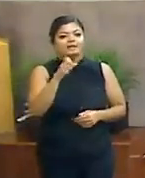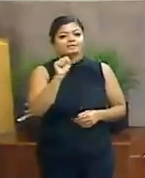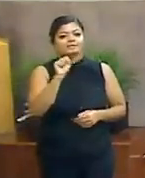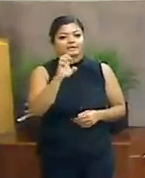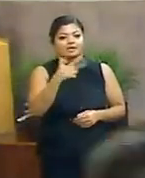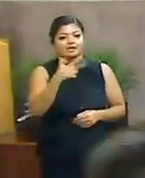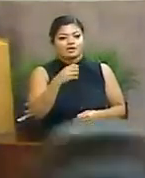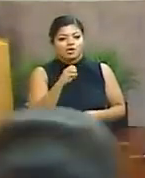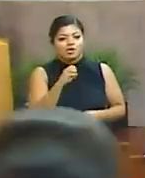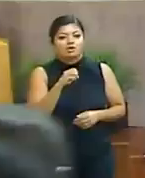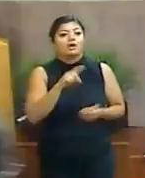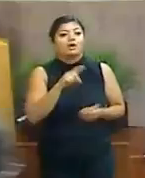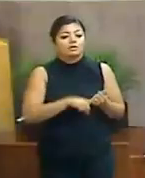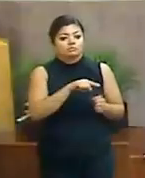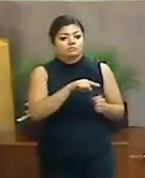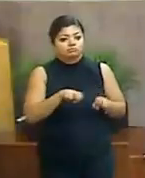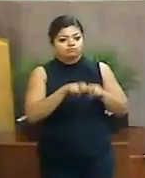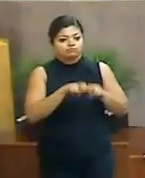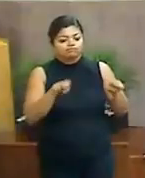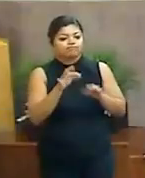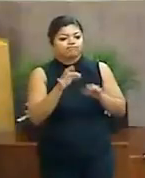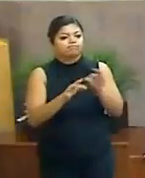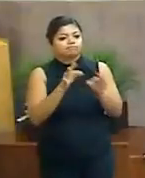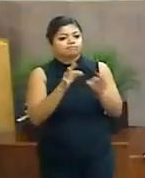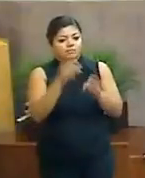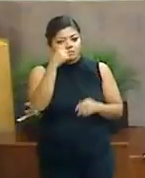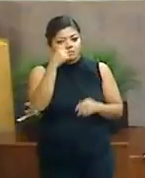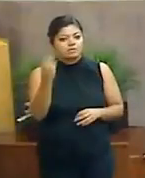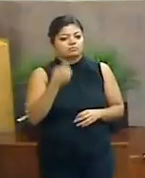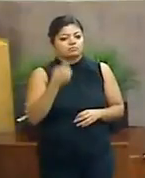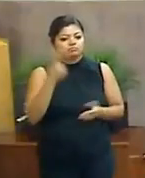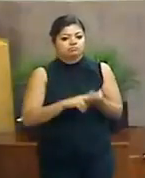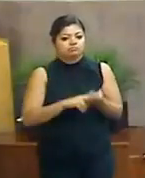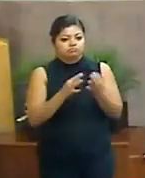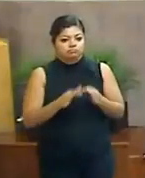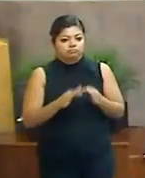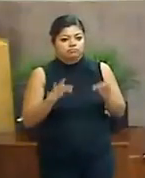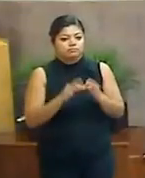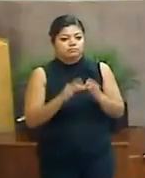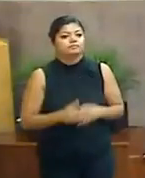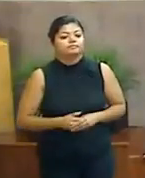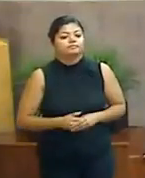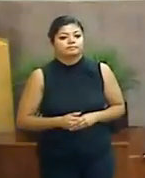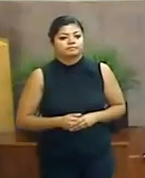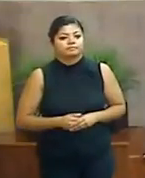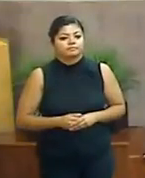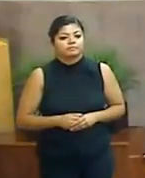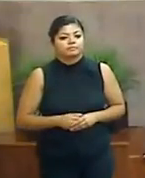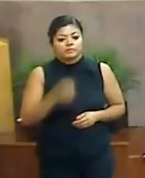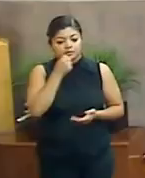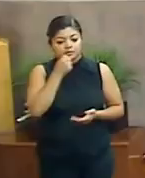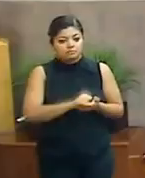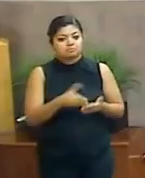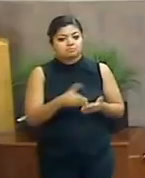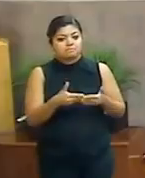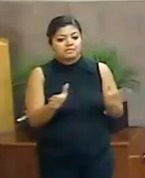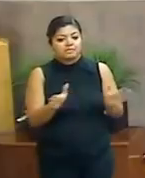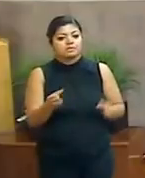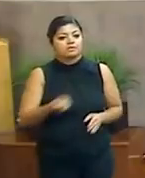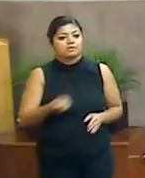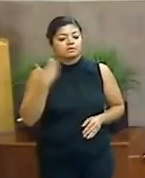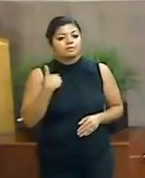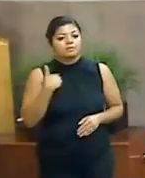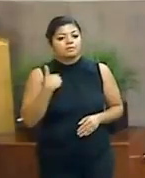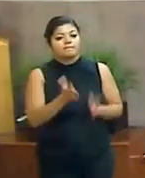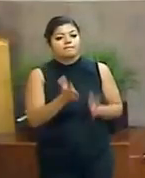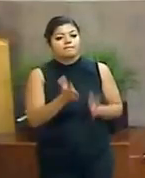que del orbea que con su presencia gitana el cual no ha querido para sesionar válidamente en consecuencia se declara bien a la afición y le